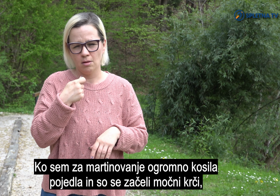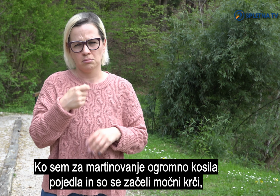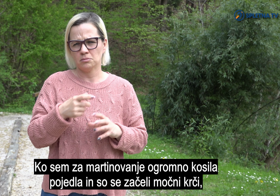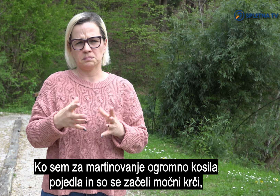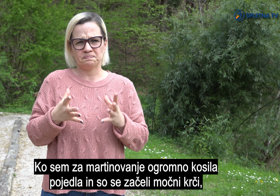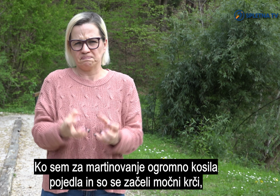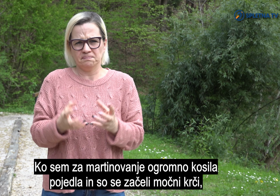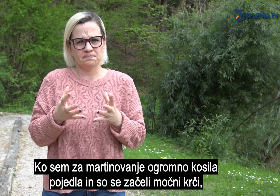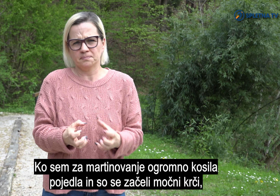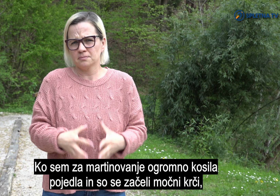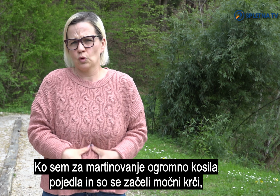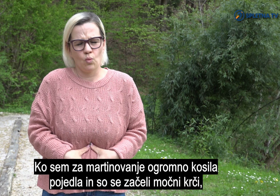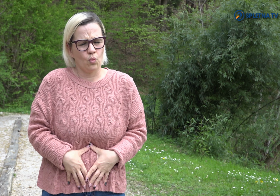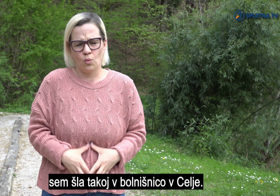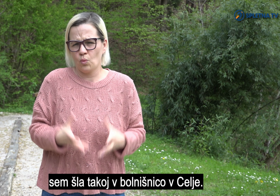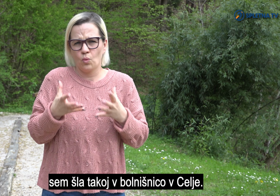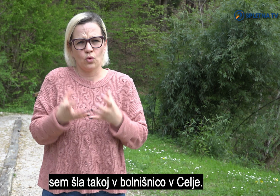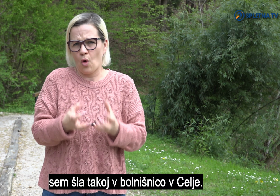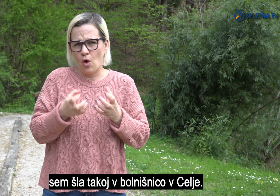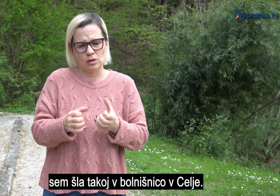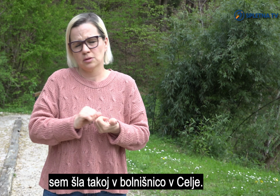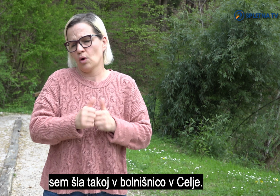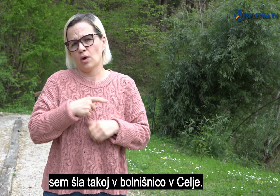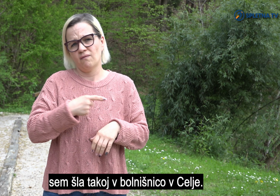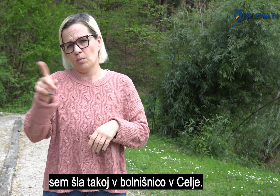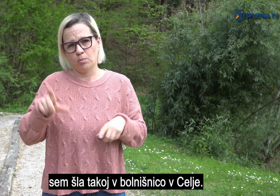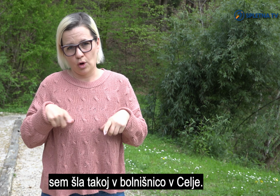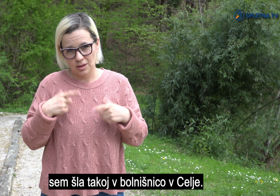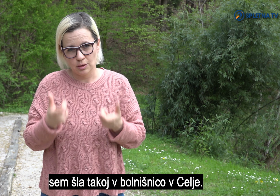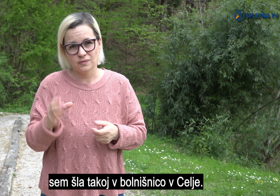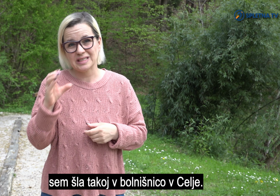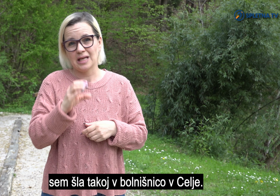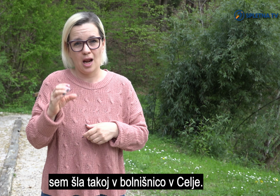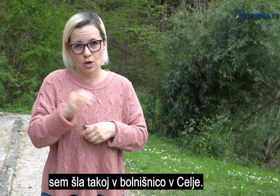močni krči, sem šla takoj v bolnišnico v Celje.